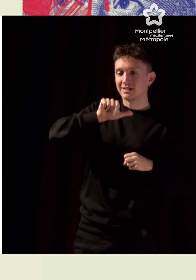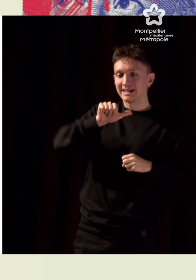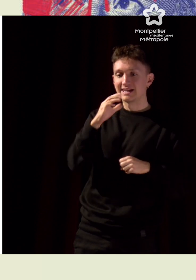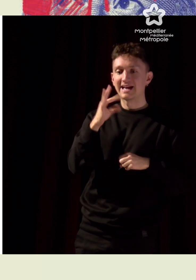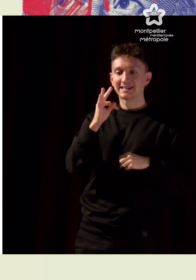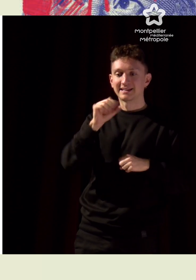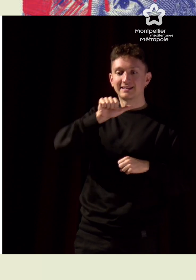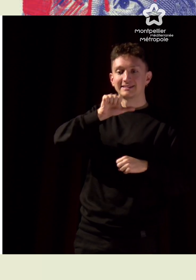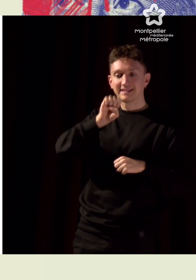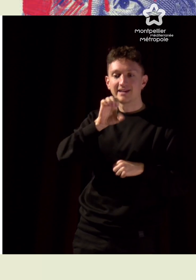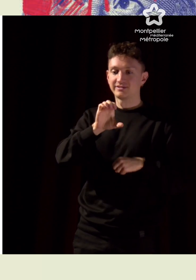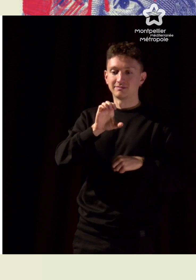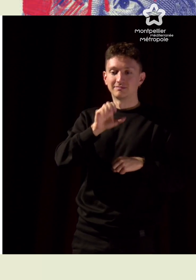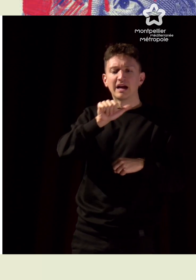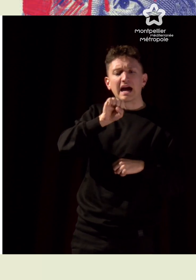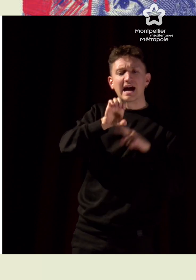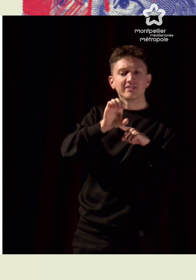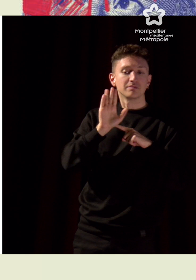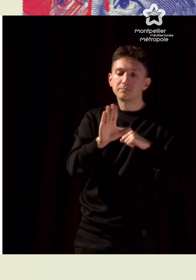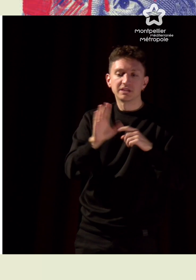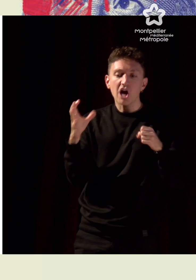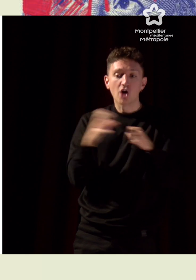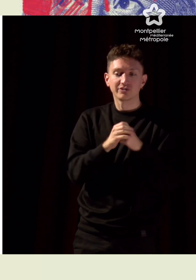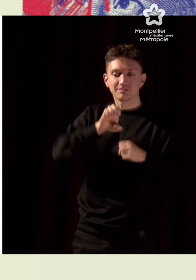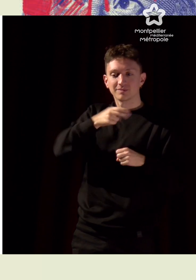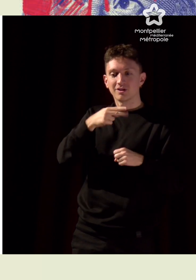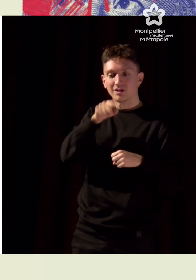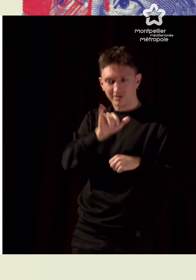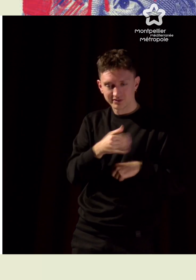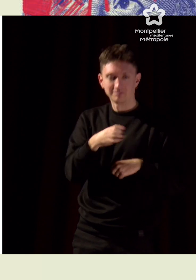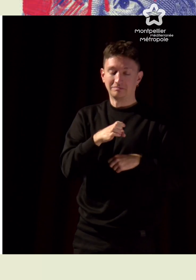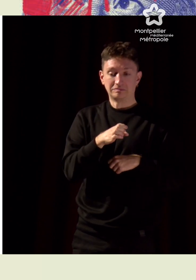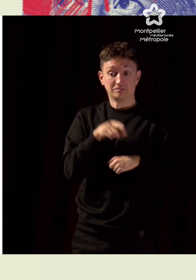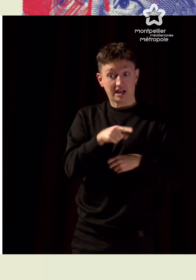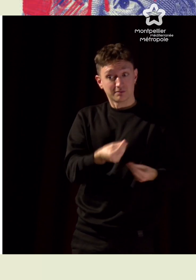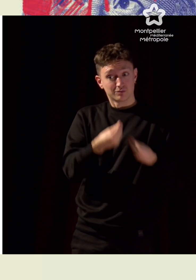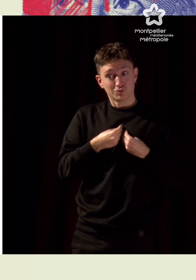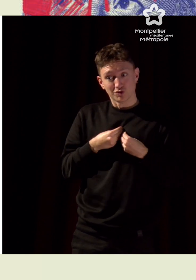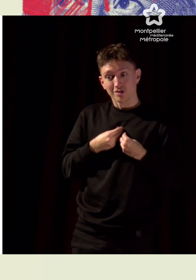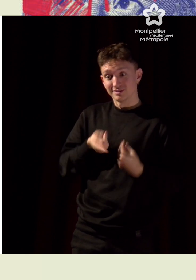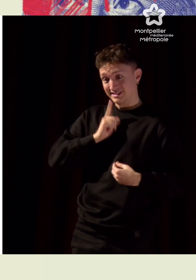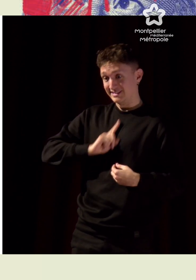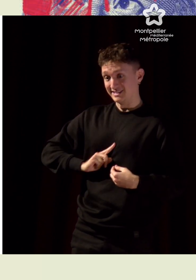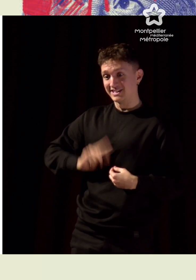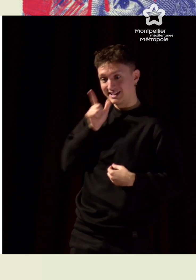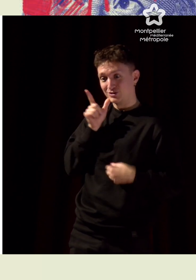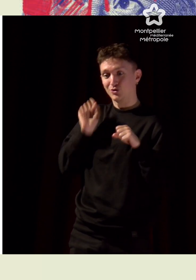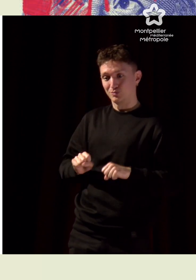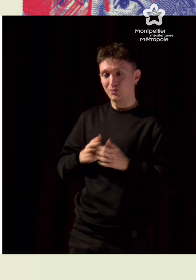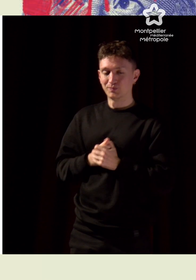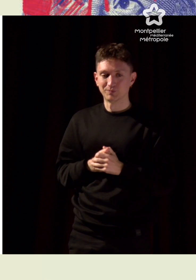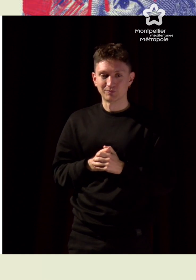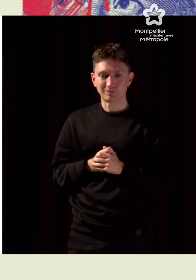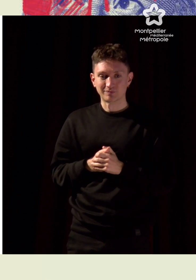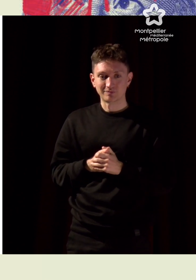digérer le lait, ça veut dire avoir une lactase qui casse le lactose en glucose et galactose. Chez tous les mammifères,